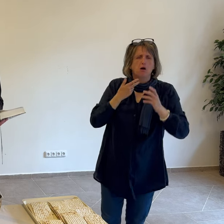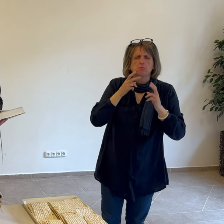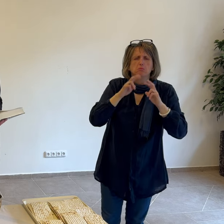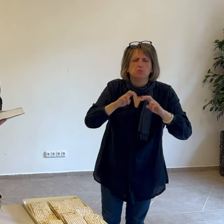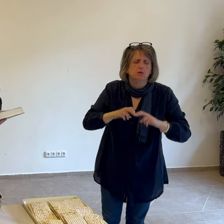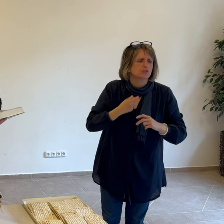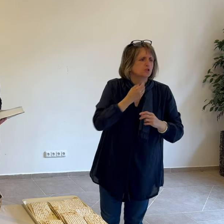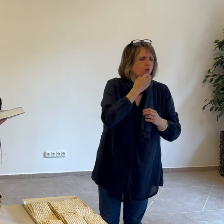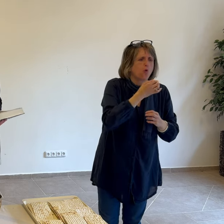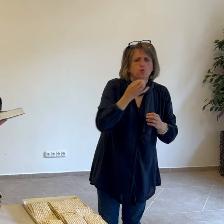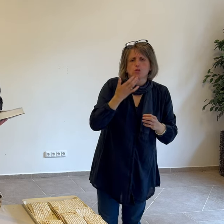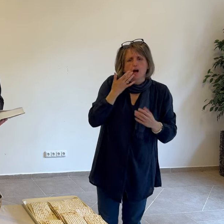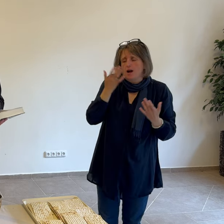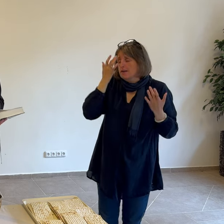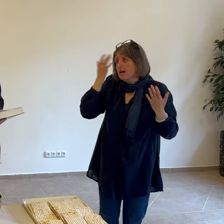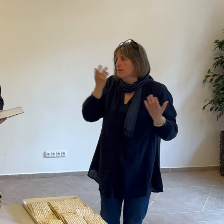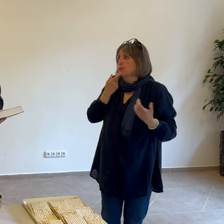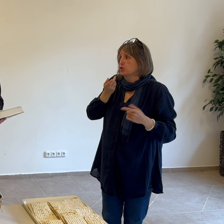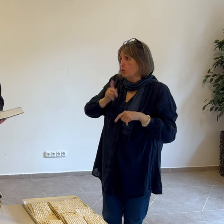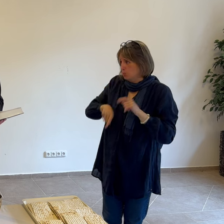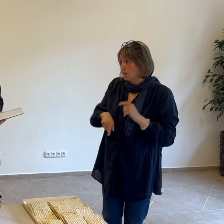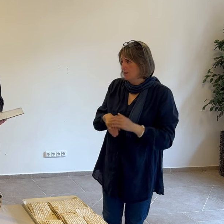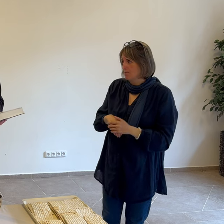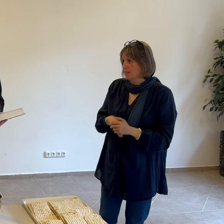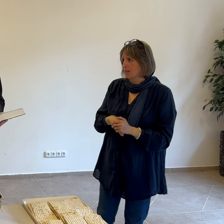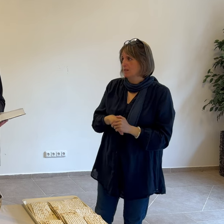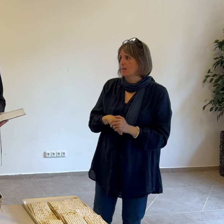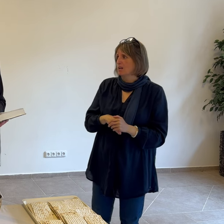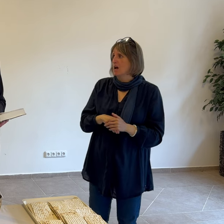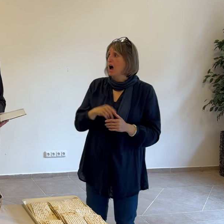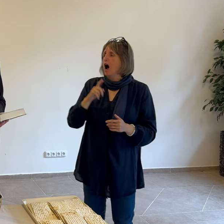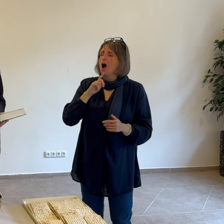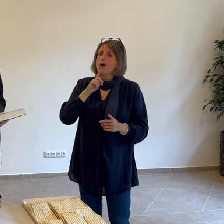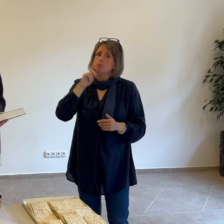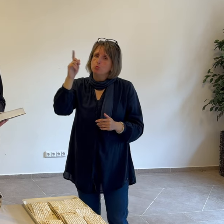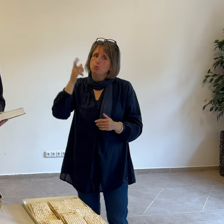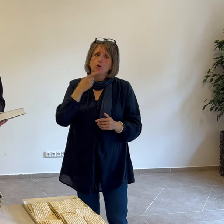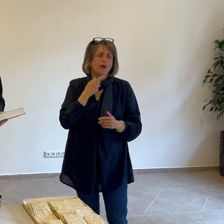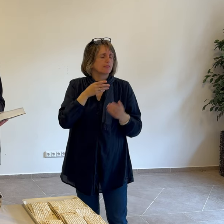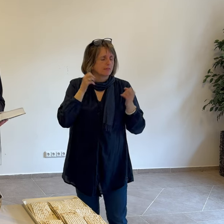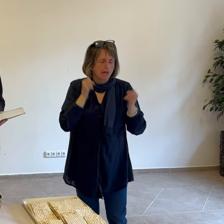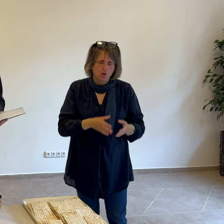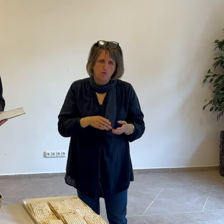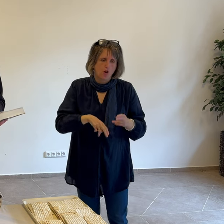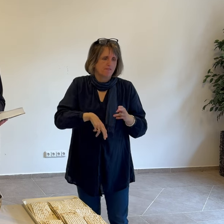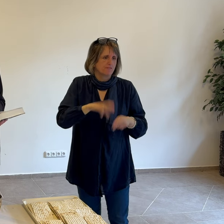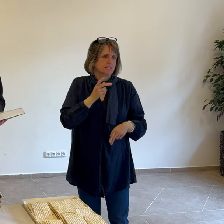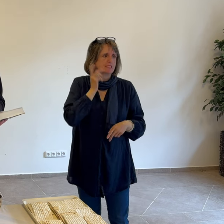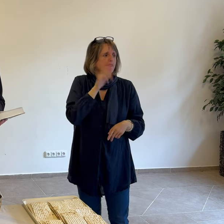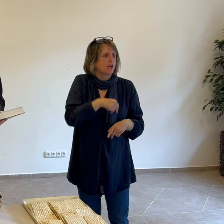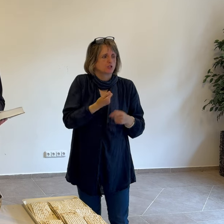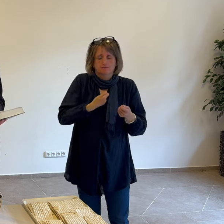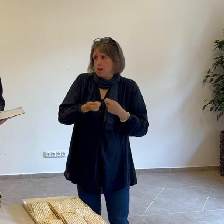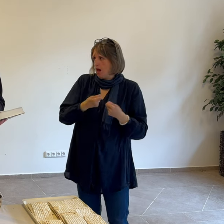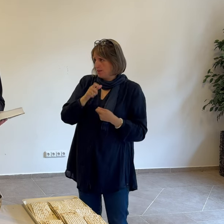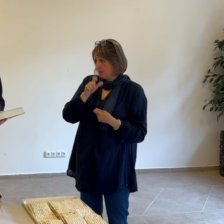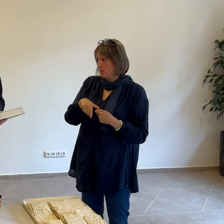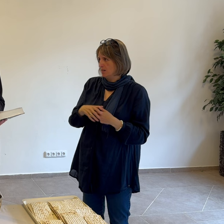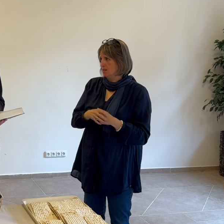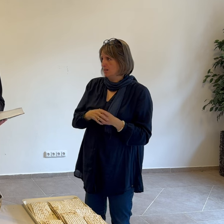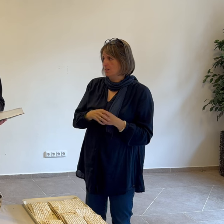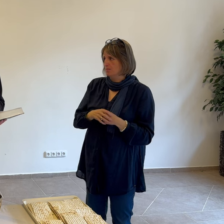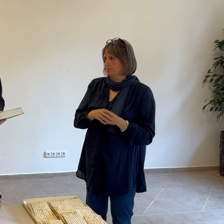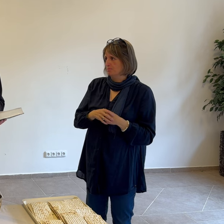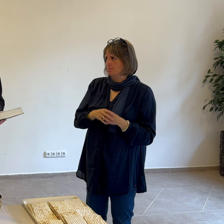zkoušeni Jdeme za naším pánem který nedovolí více než bychom snesli máme je hledat každý